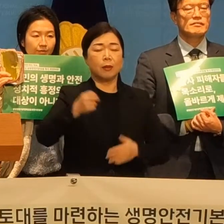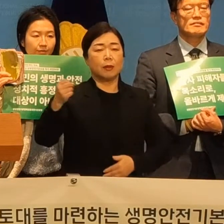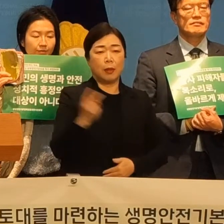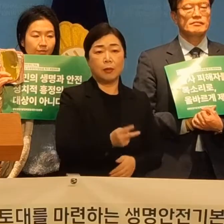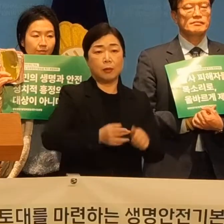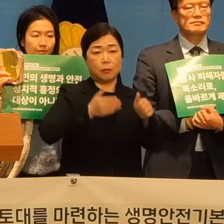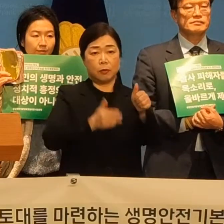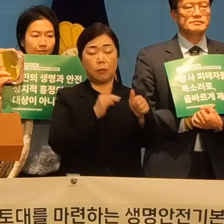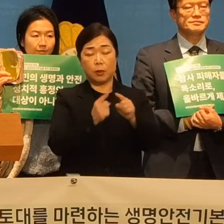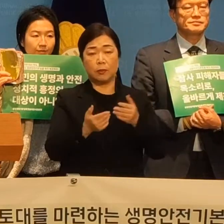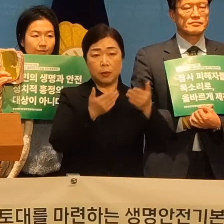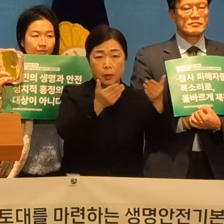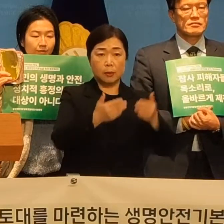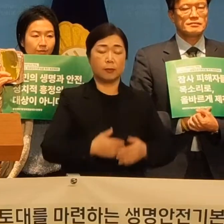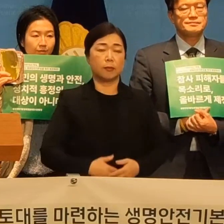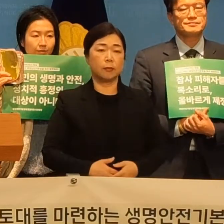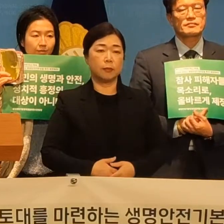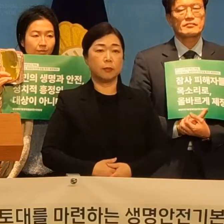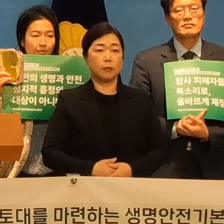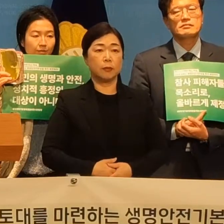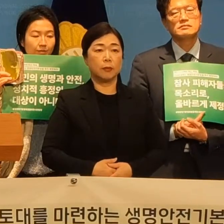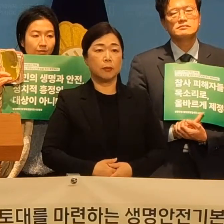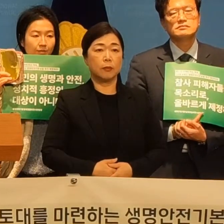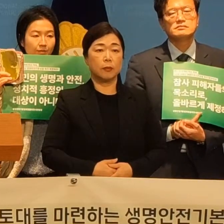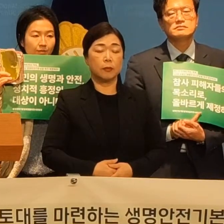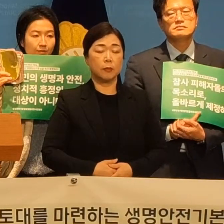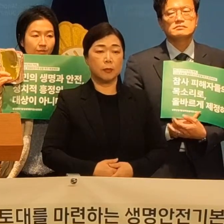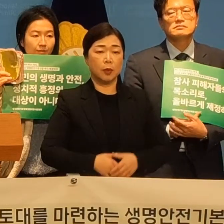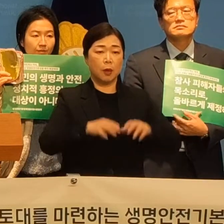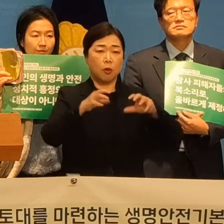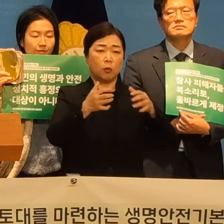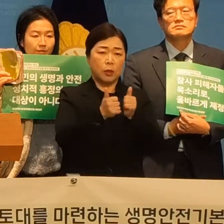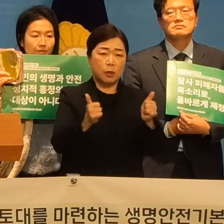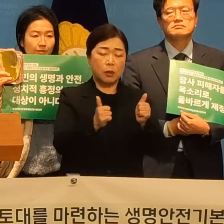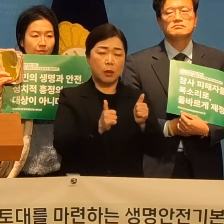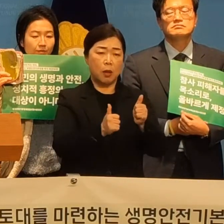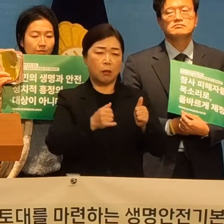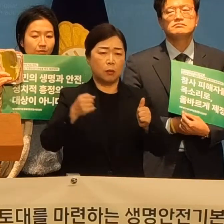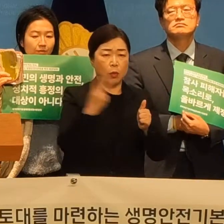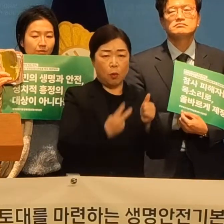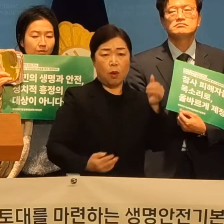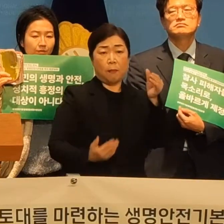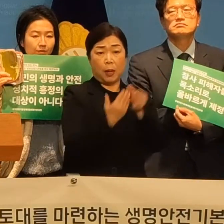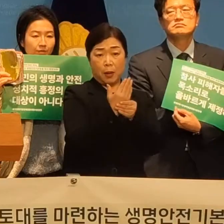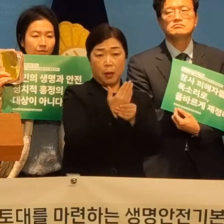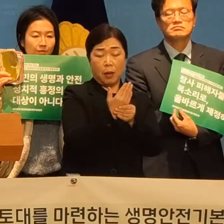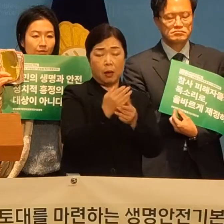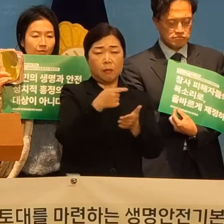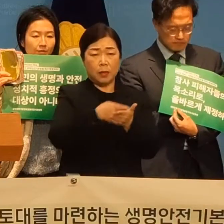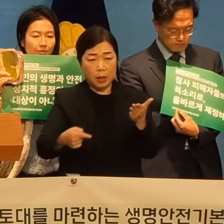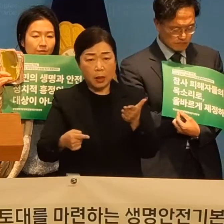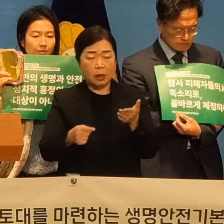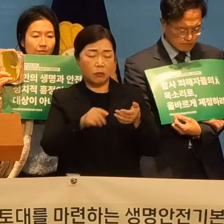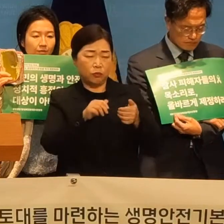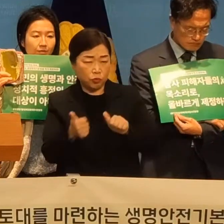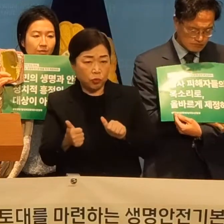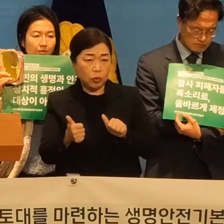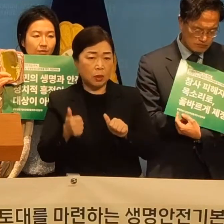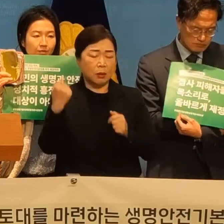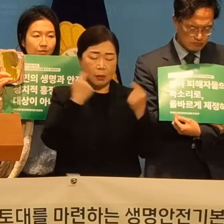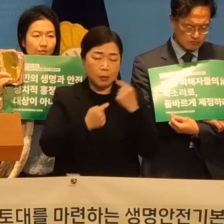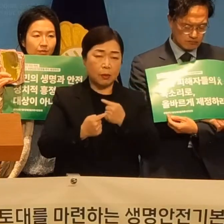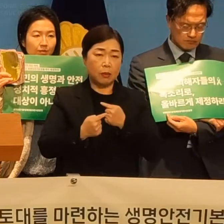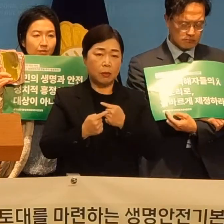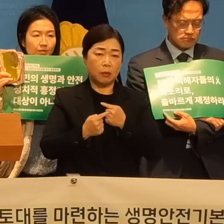한번 간청드립니다. 국민이 얼마나 더 많이 재난참사로 희생이 되어야